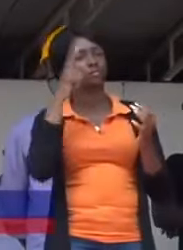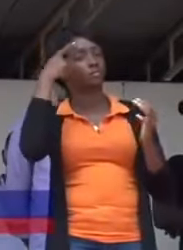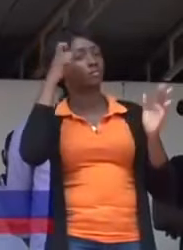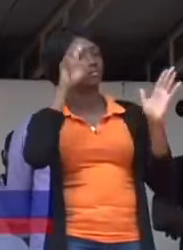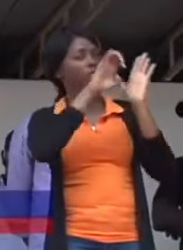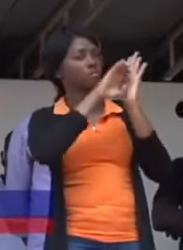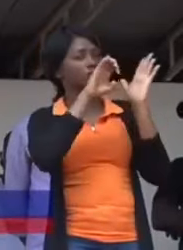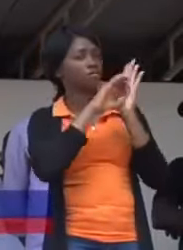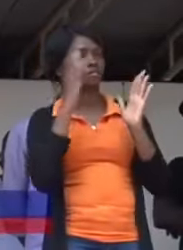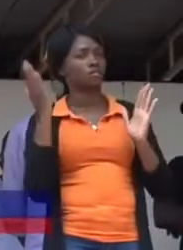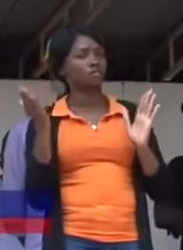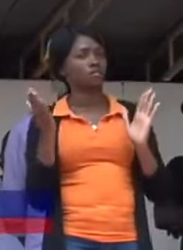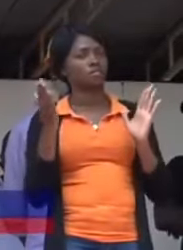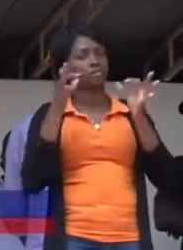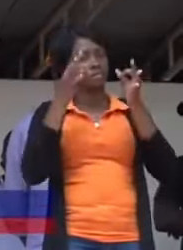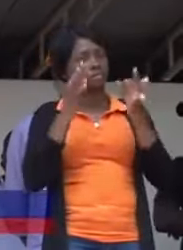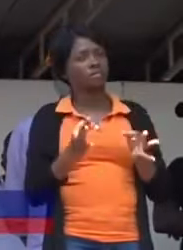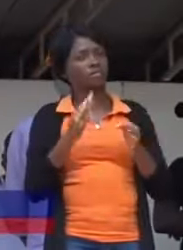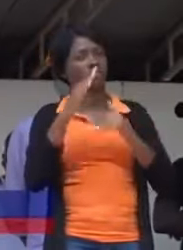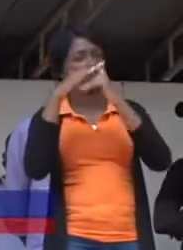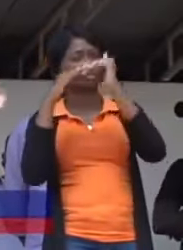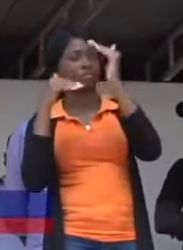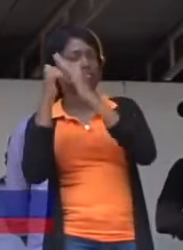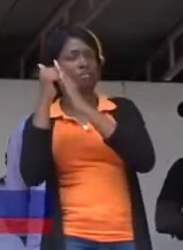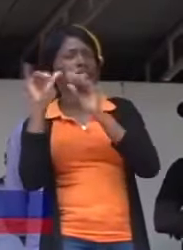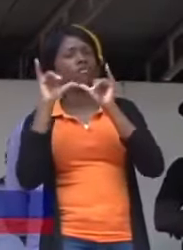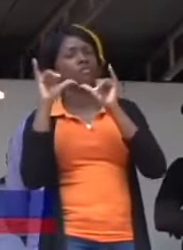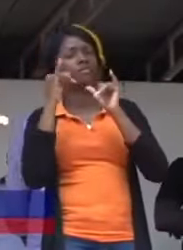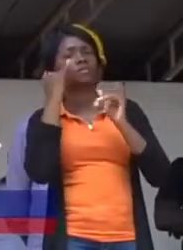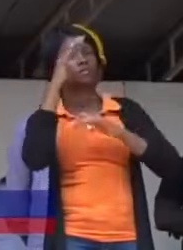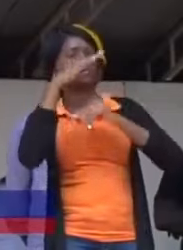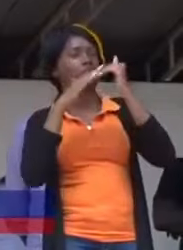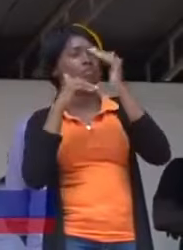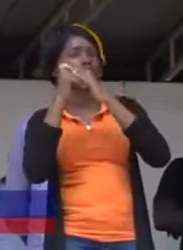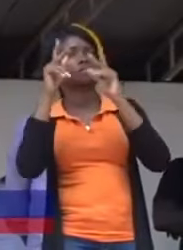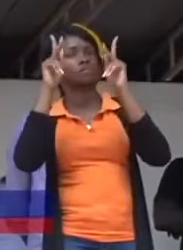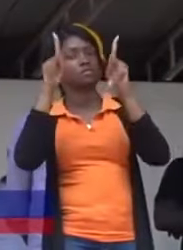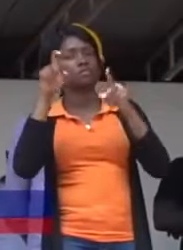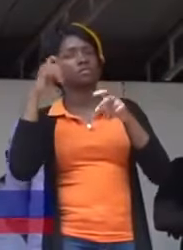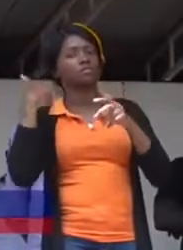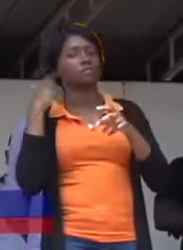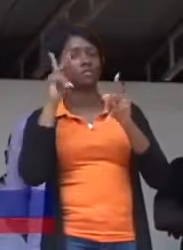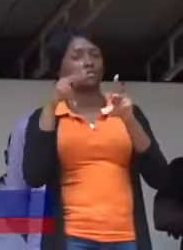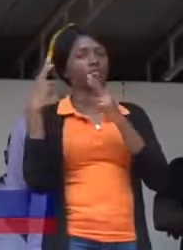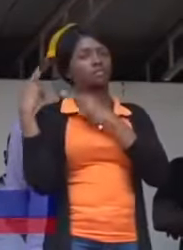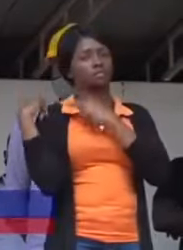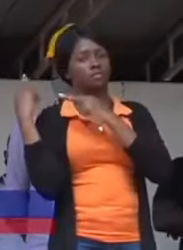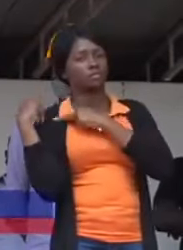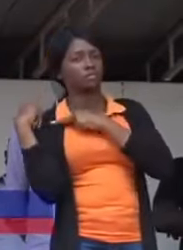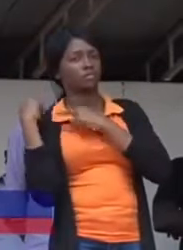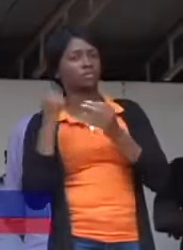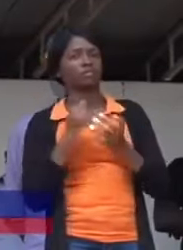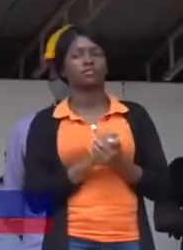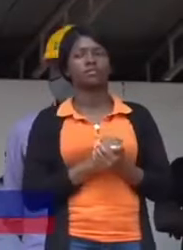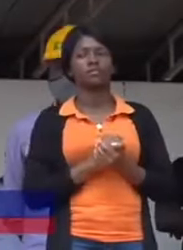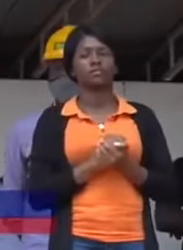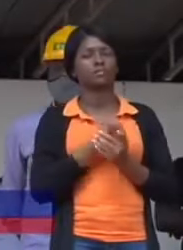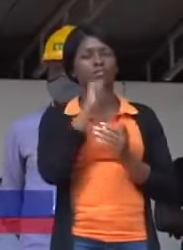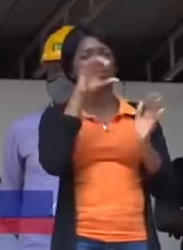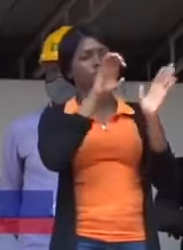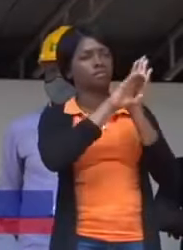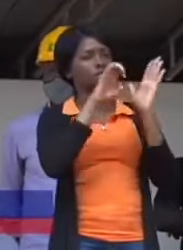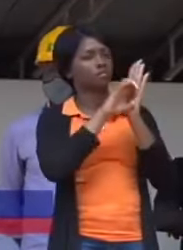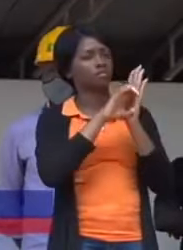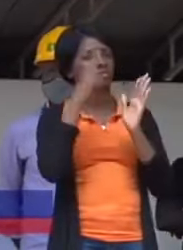l'état lui-même l'État doit décider de construire mais même s'il construit faut que bon monde qui pour gérer faut bon monde qui pour gérer c'est pas l'état qui va